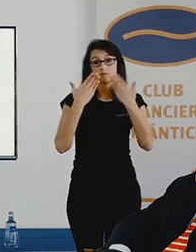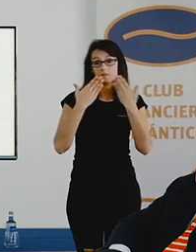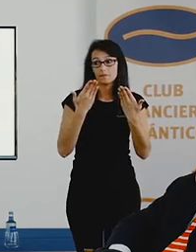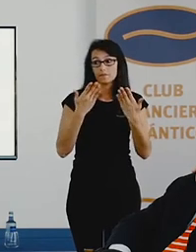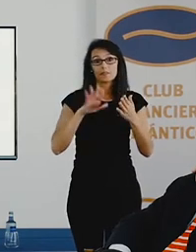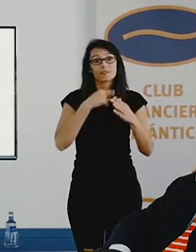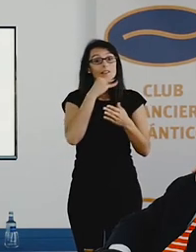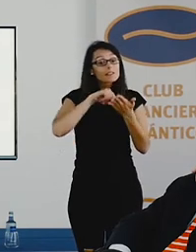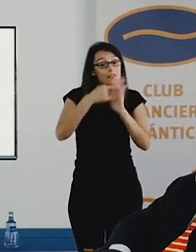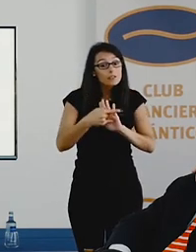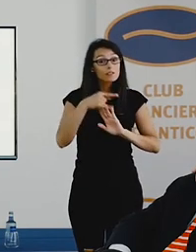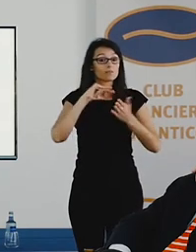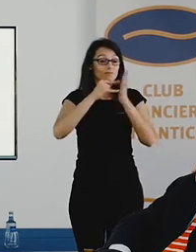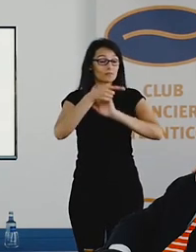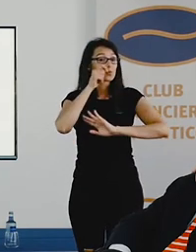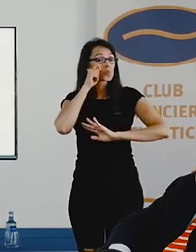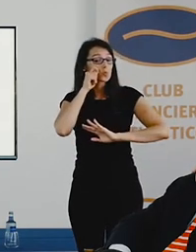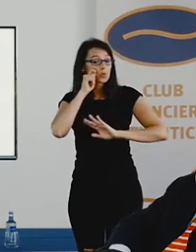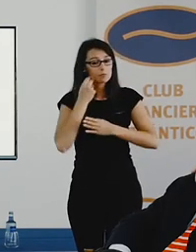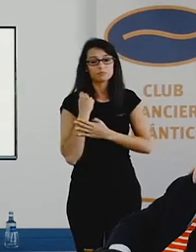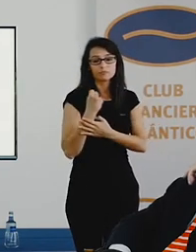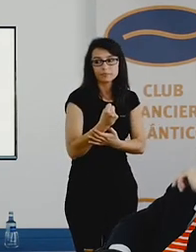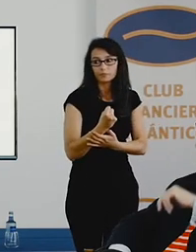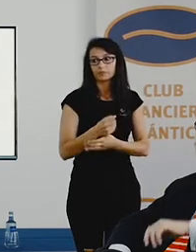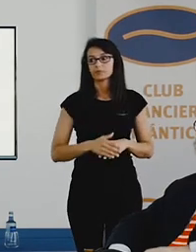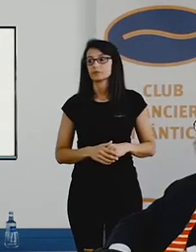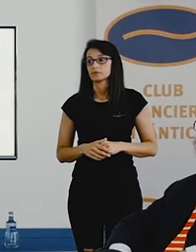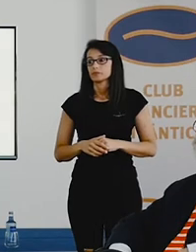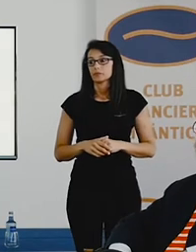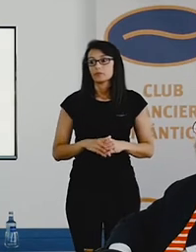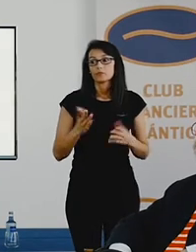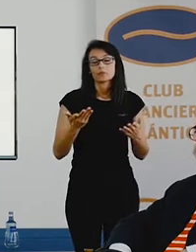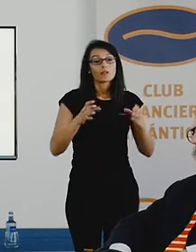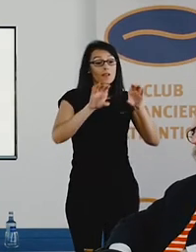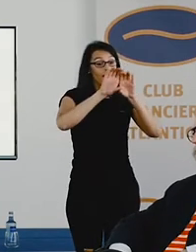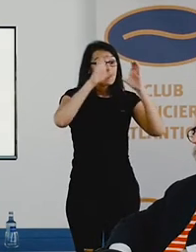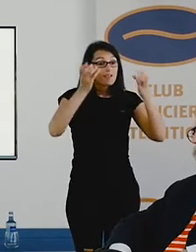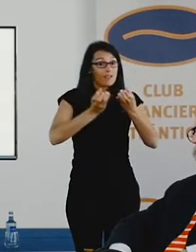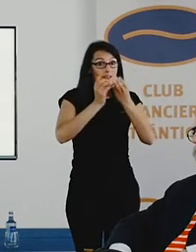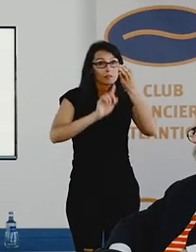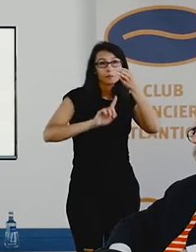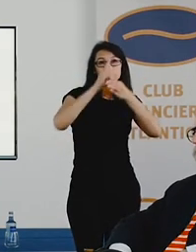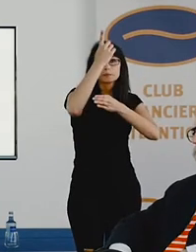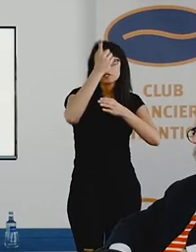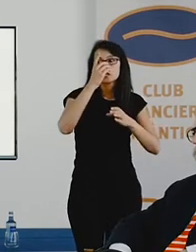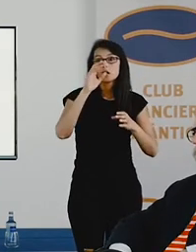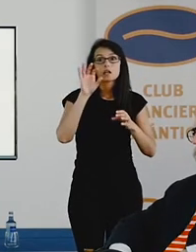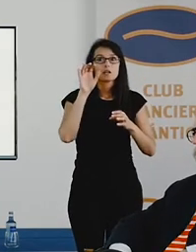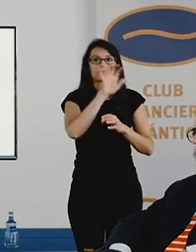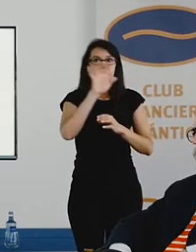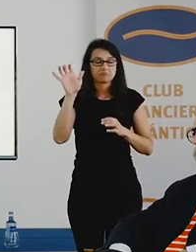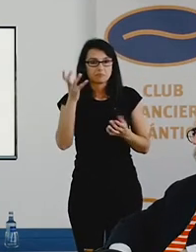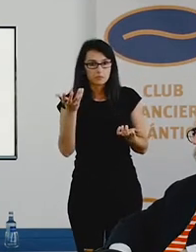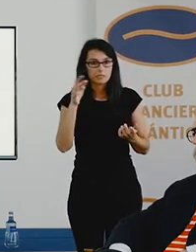de apoyo en turismo. Así estuvimos en uno que convocó la Agencia Espacial Europea, que se llamaba Cultways, The Cultural